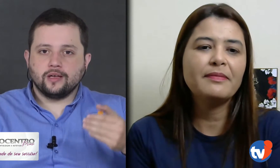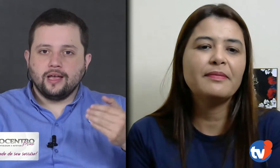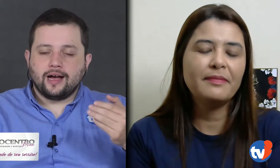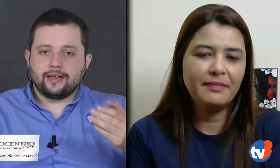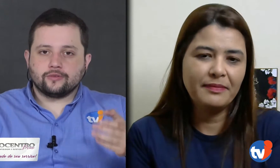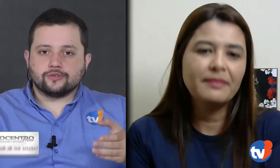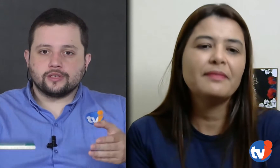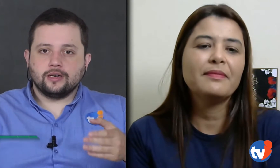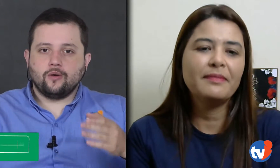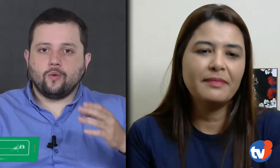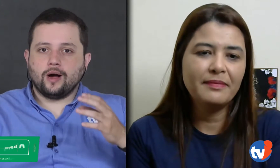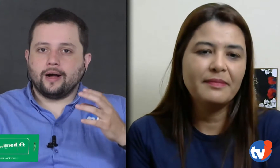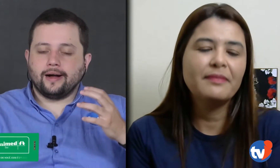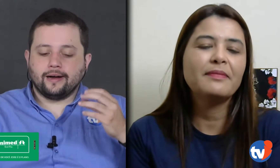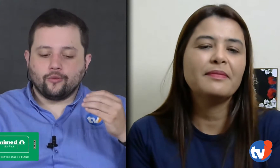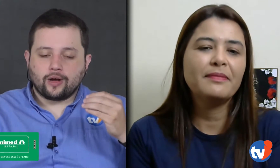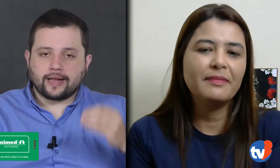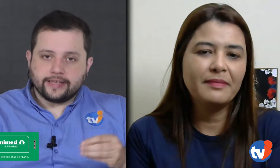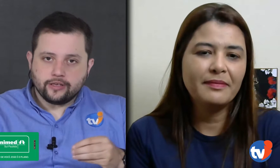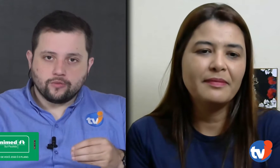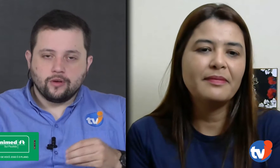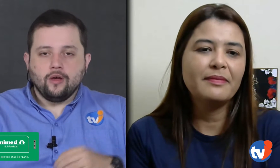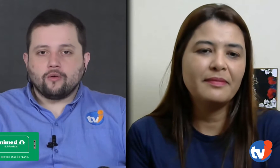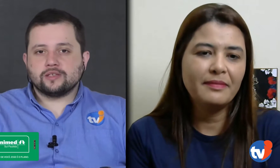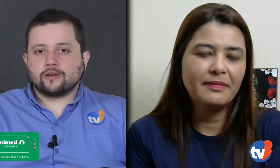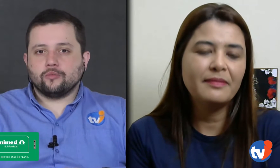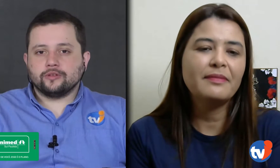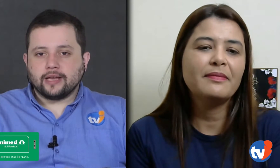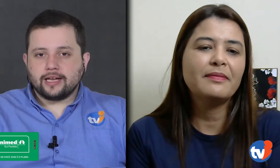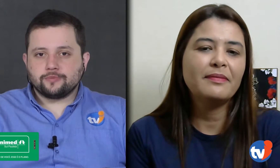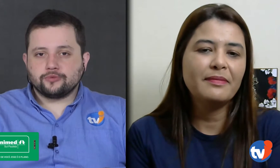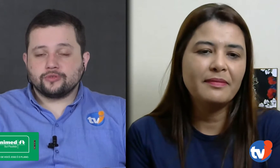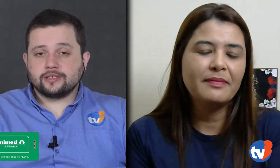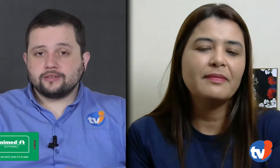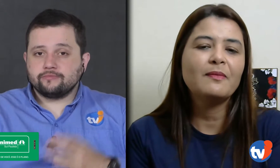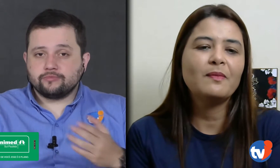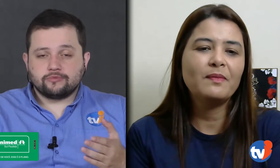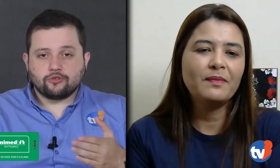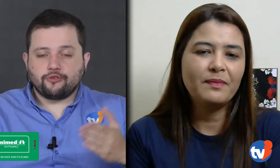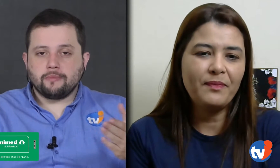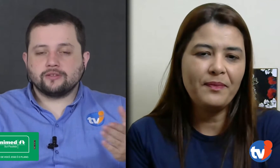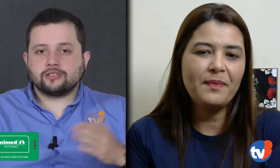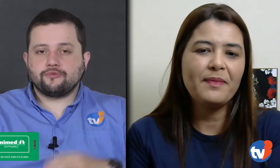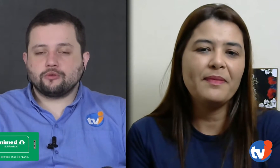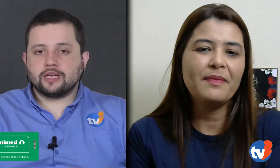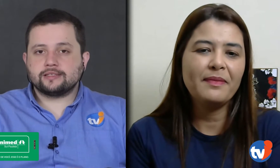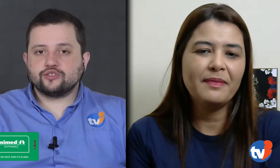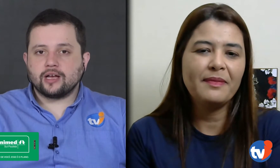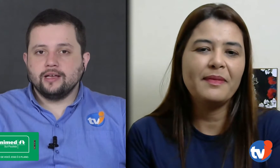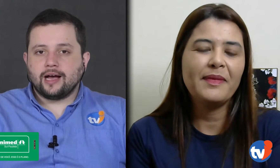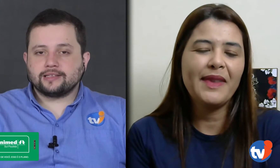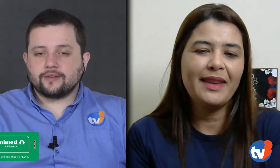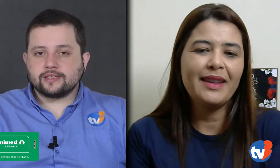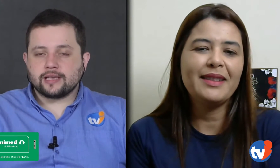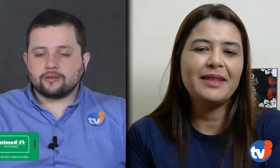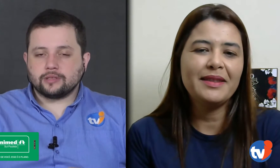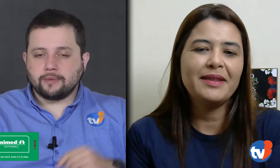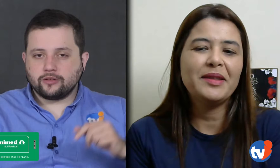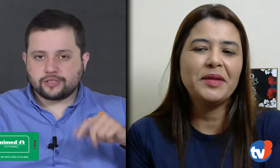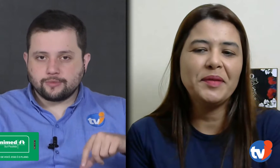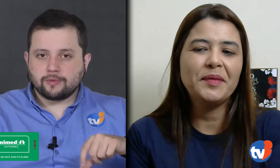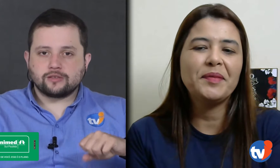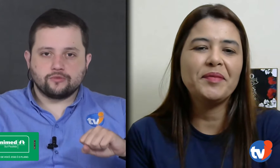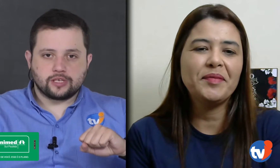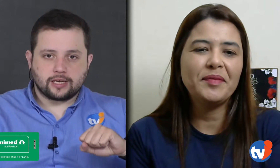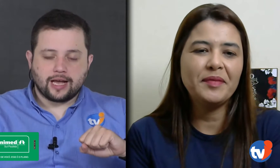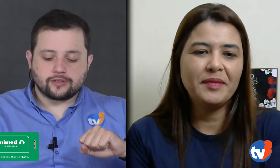necessário mesmo a inclusão, o carinho com essa comunidade, por todos os sofrimentos, as dificuldades que já atravessaram